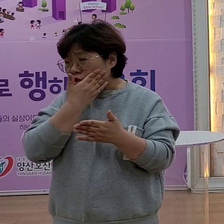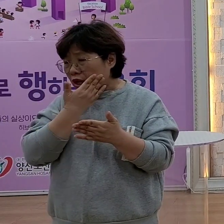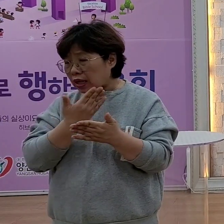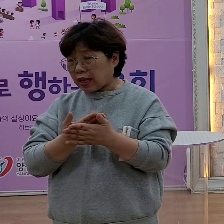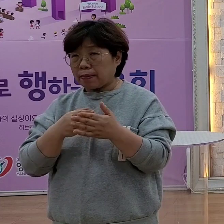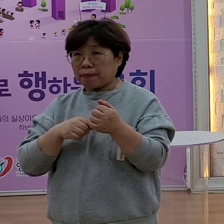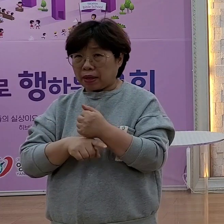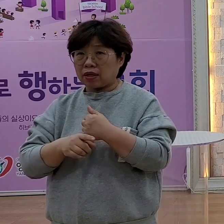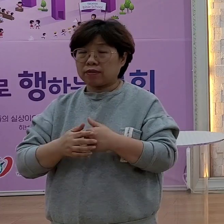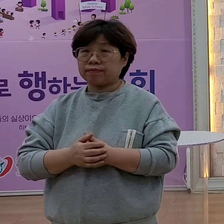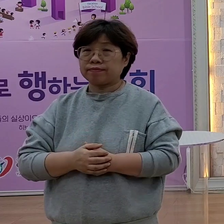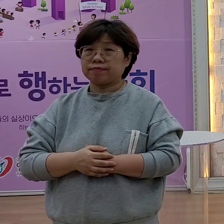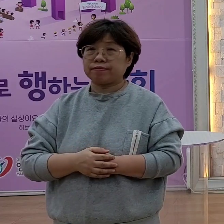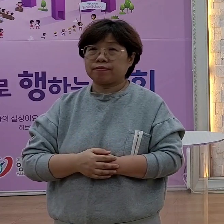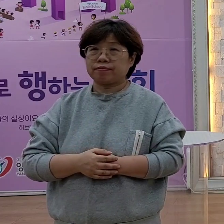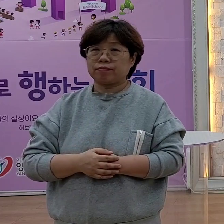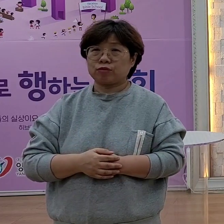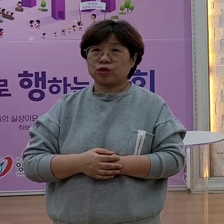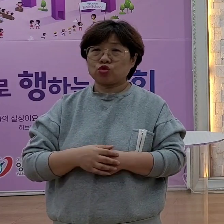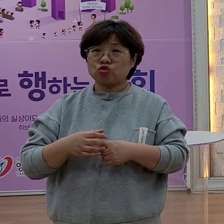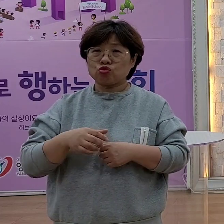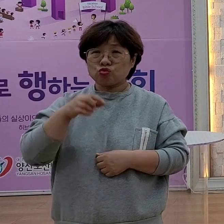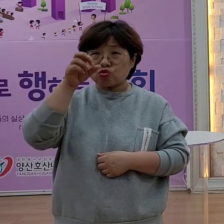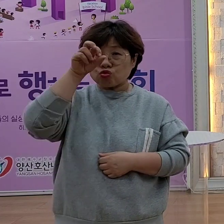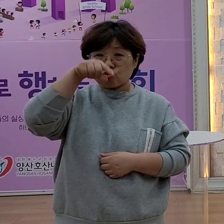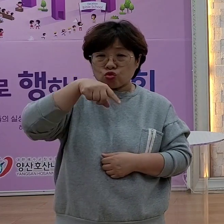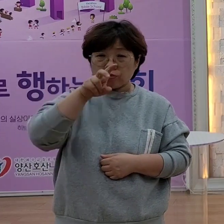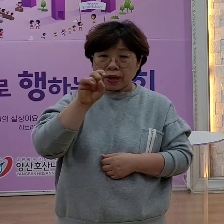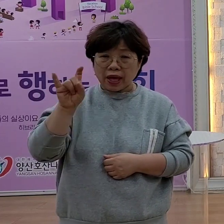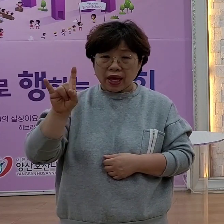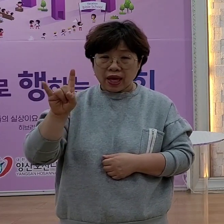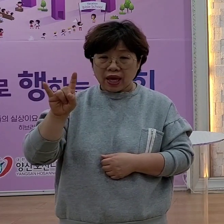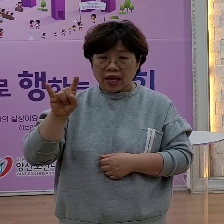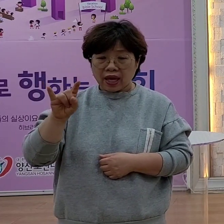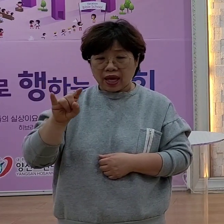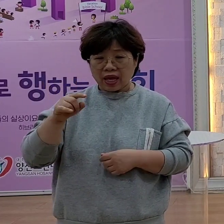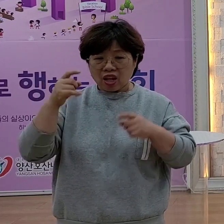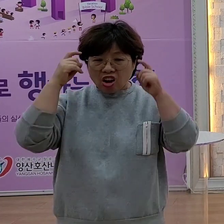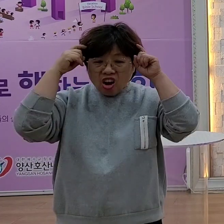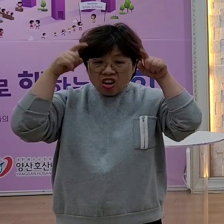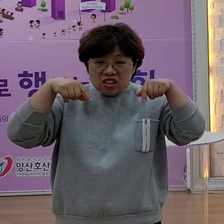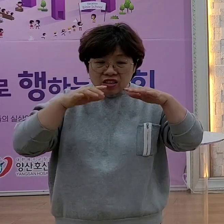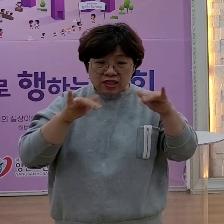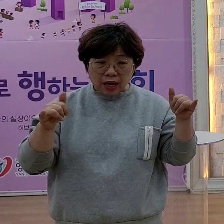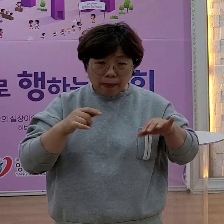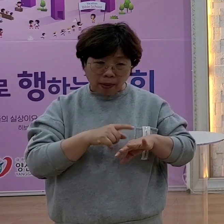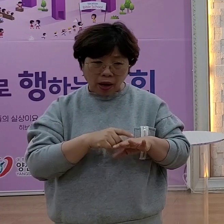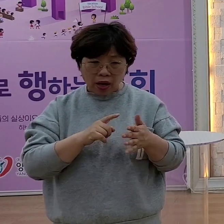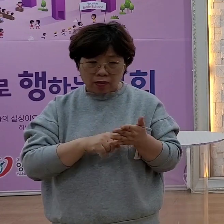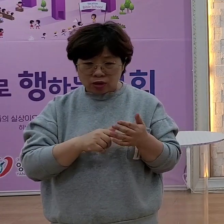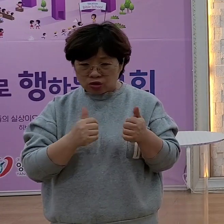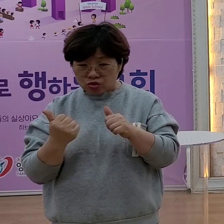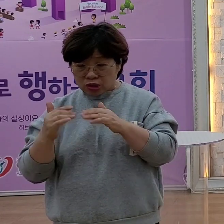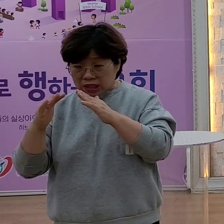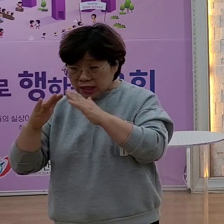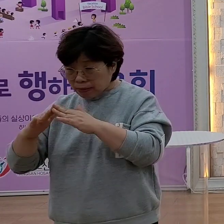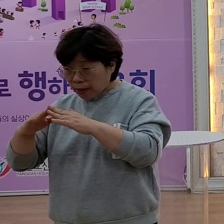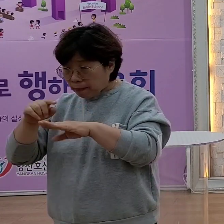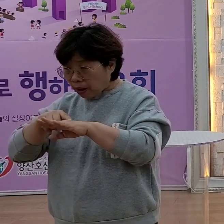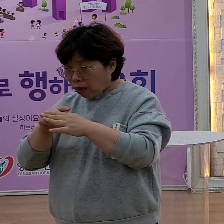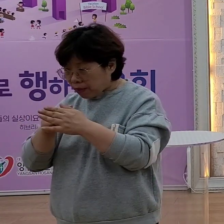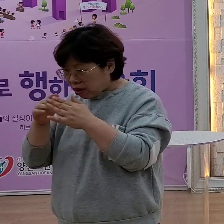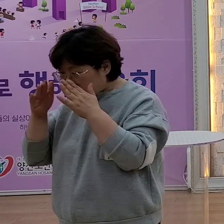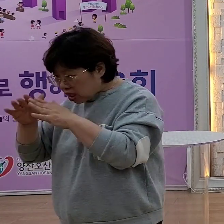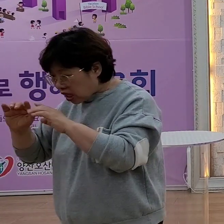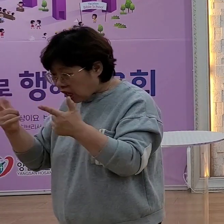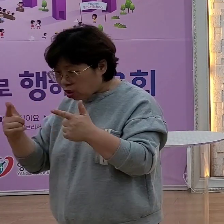될 것이고, 자 우매한 자, 즉 어리석은 자는 어떻게 삽니까? 잔치집에 마음이 있다. 그러니까 내일이